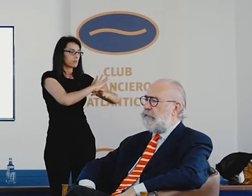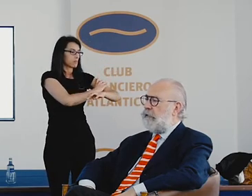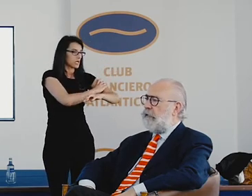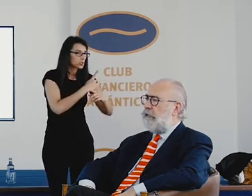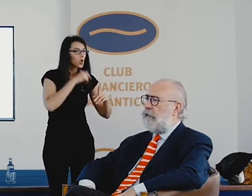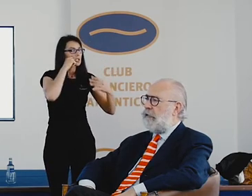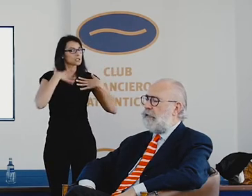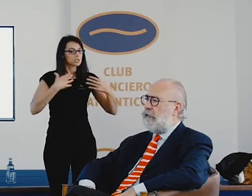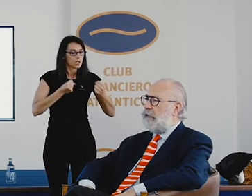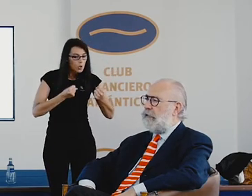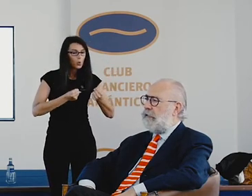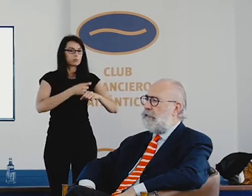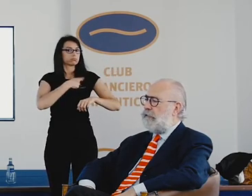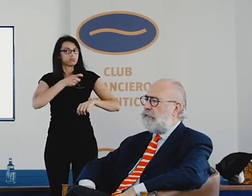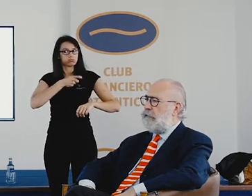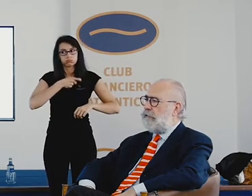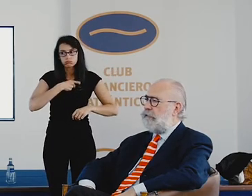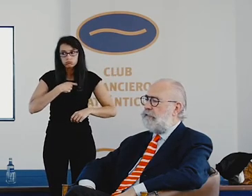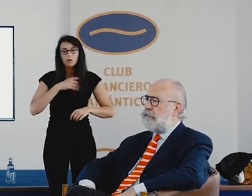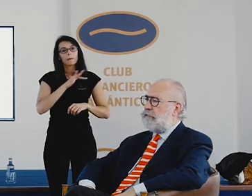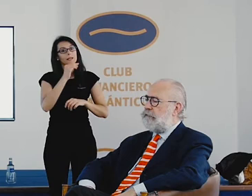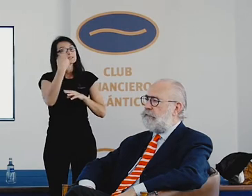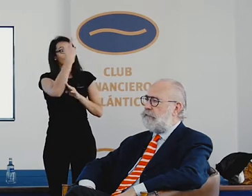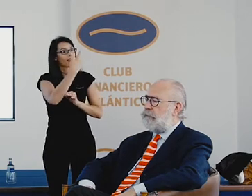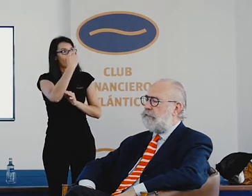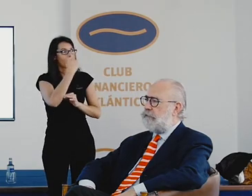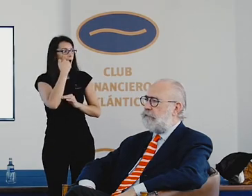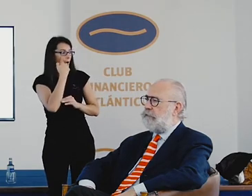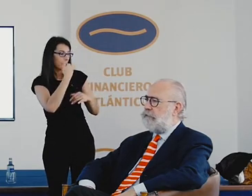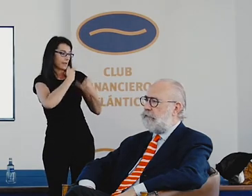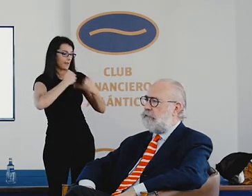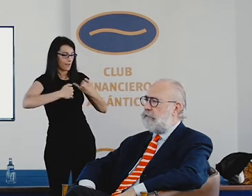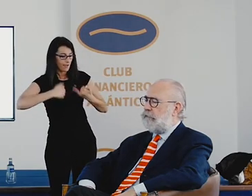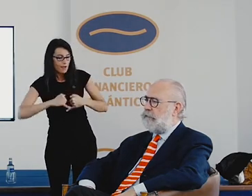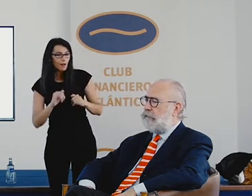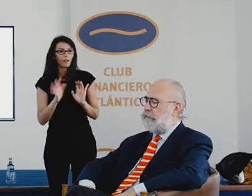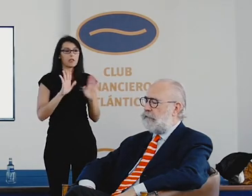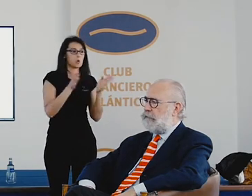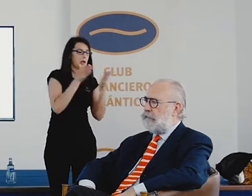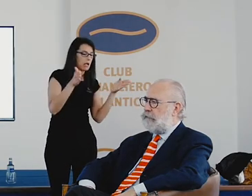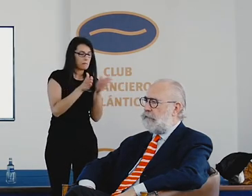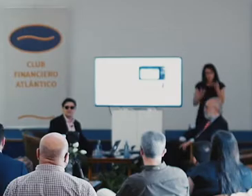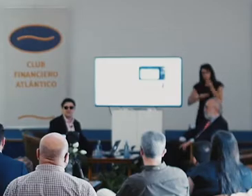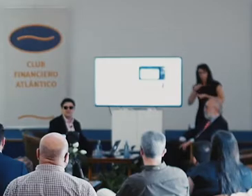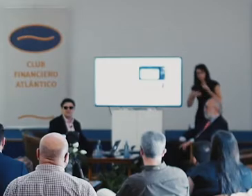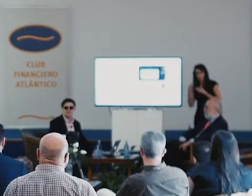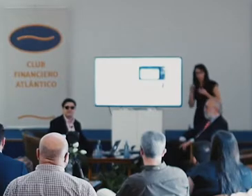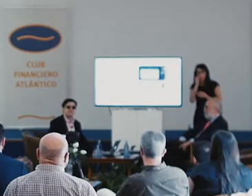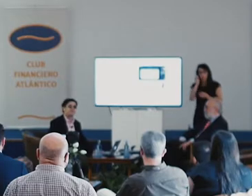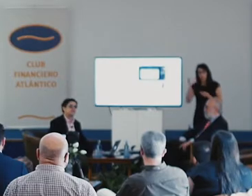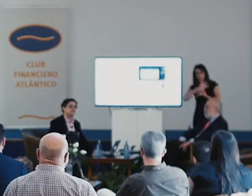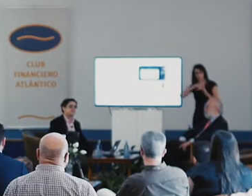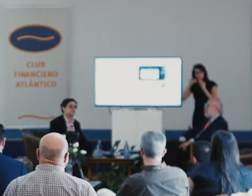están de salud, las pulsaciones, y con unas cámaras pues mirar si tienen heridas y ampollas, si es pupa grande, pequeña, mediana, y qué hay que hacer. Nos van a aplicar